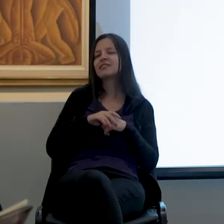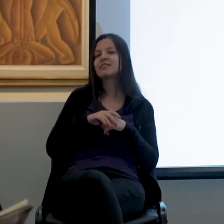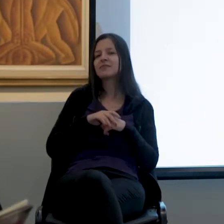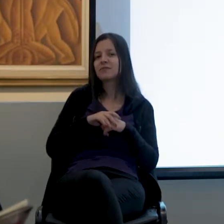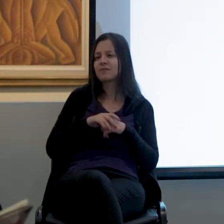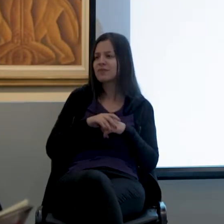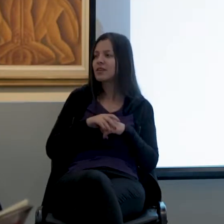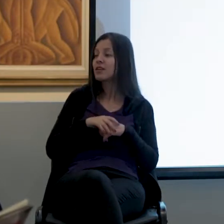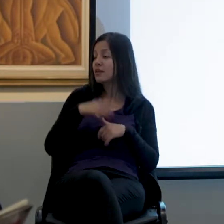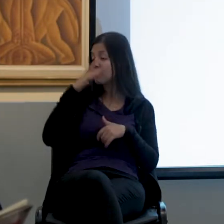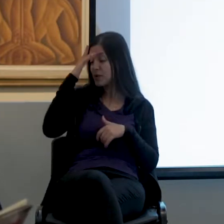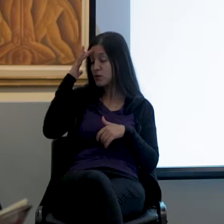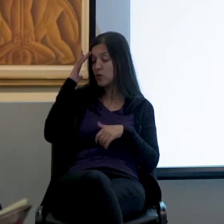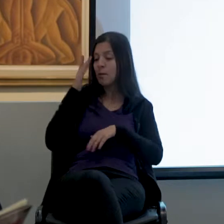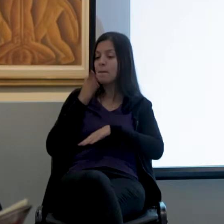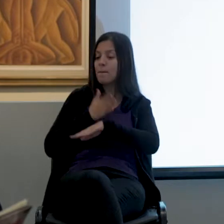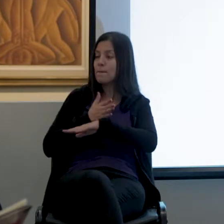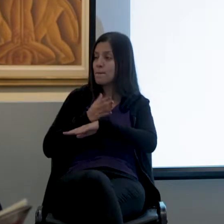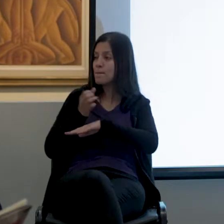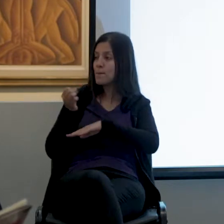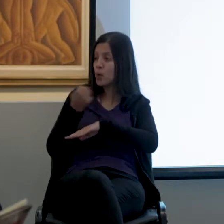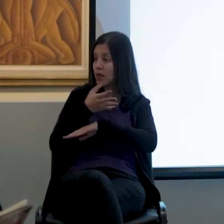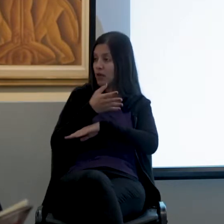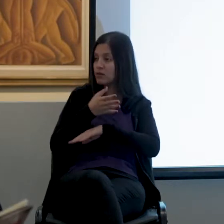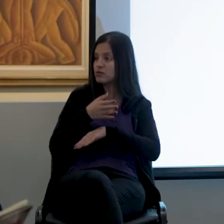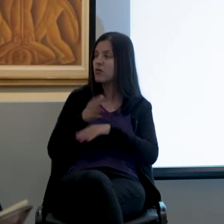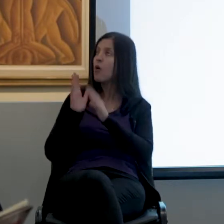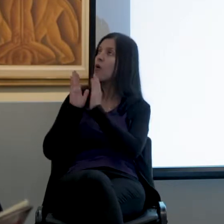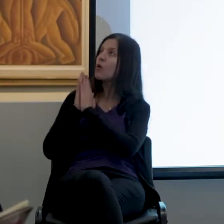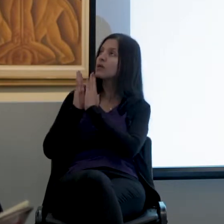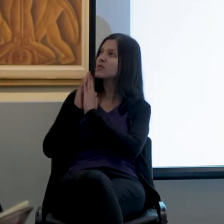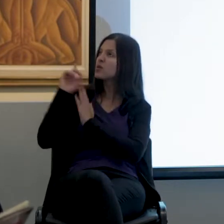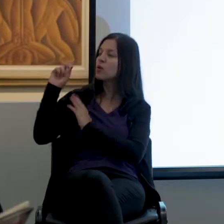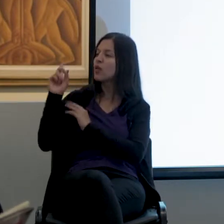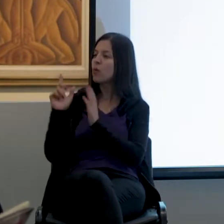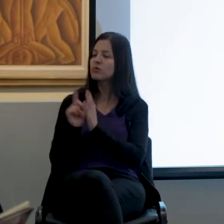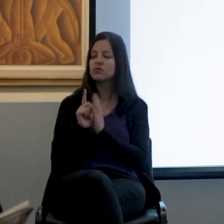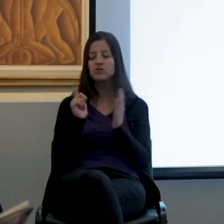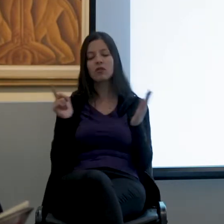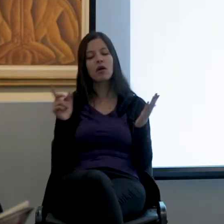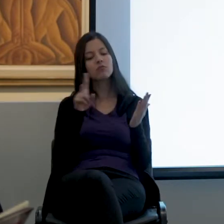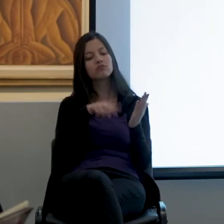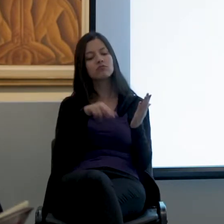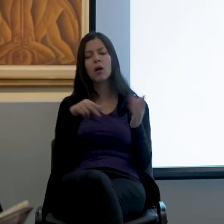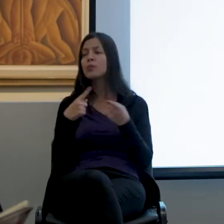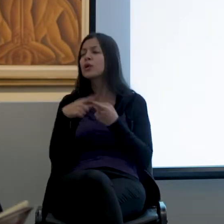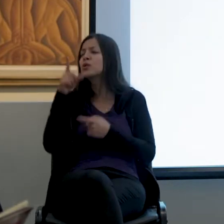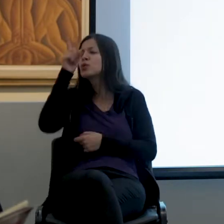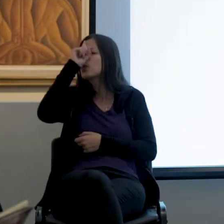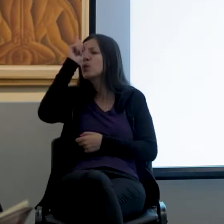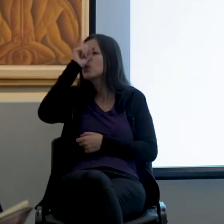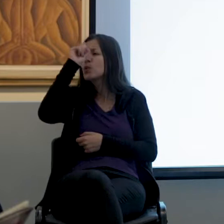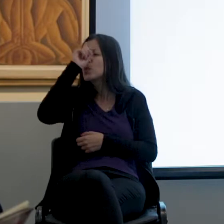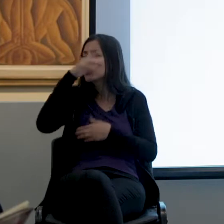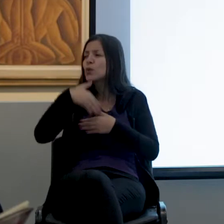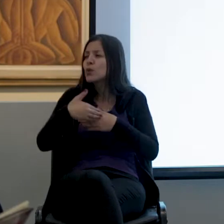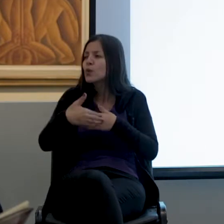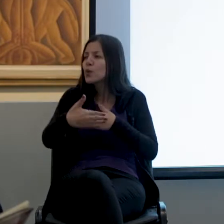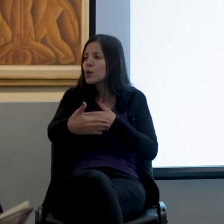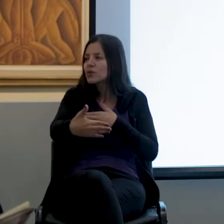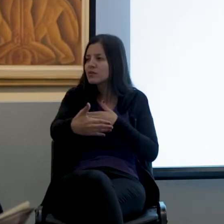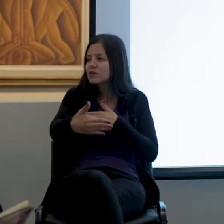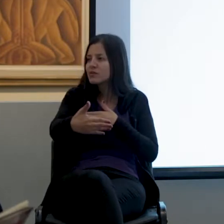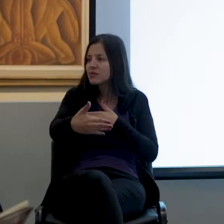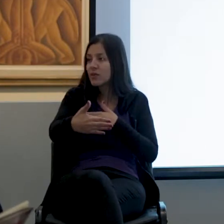O jornal é a oração matinal do homem moderno. Olha que frase brilhante. Oração. Ele relaciona com a